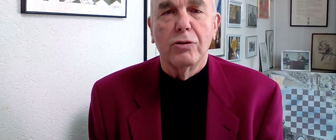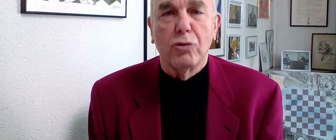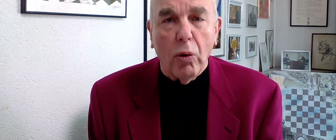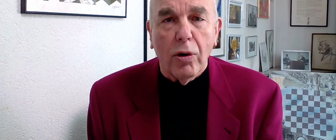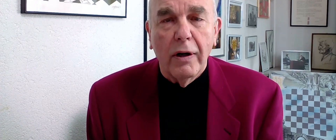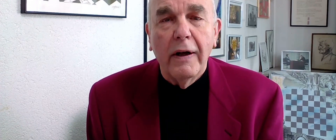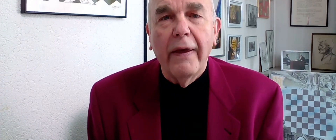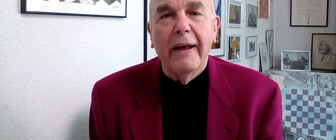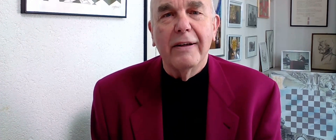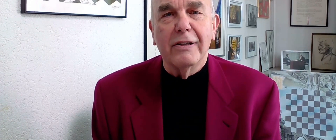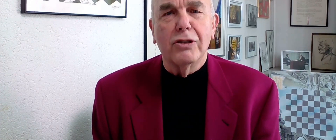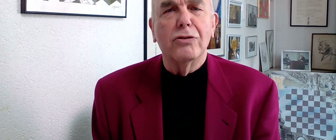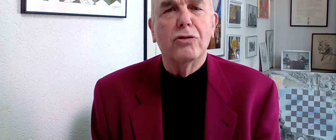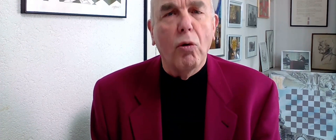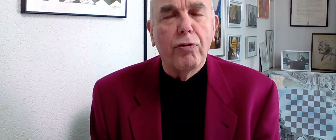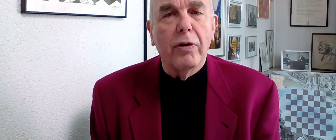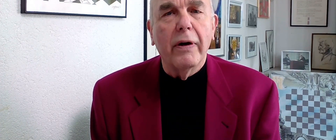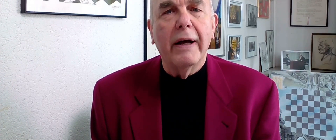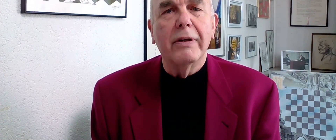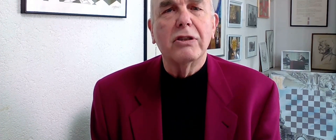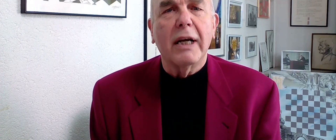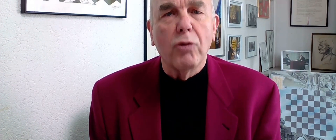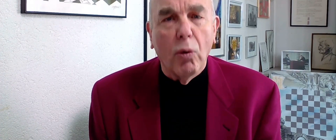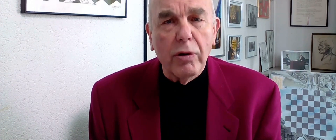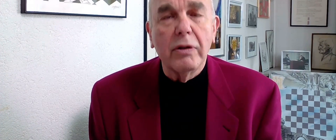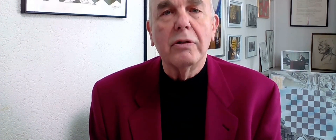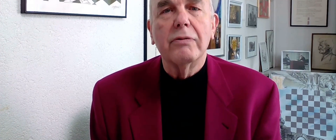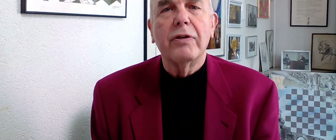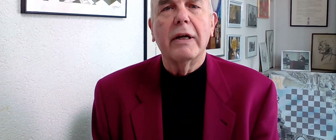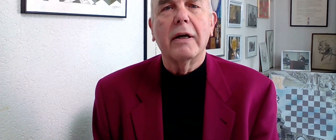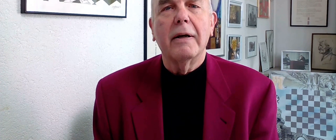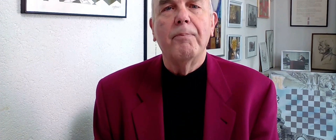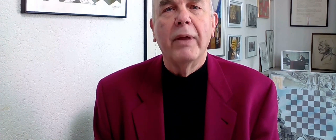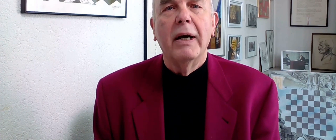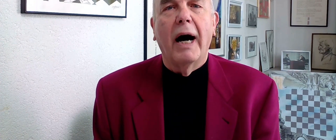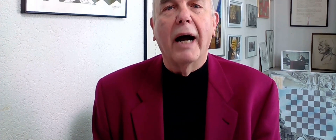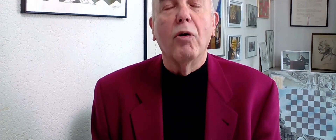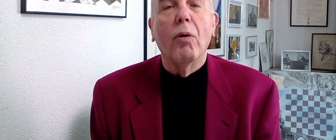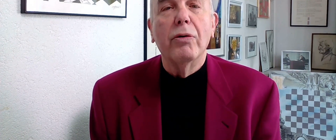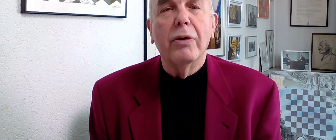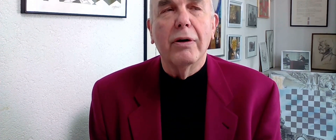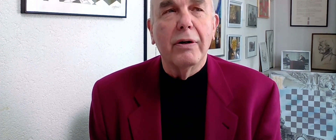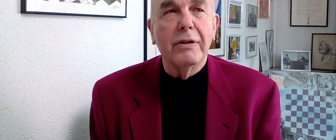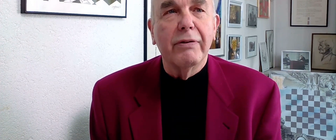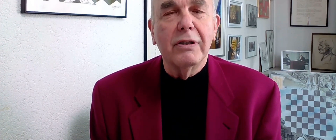afgekort TOCH. Dat is een dove en slechthorende vereniging. Haar,